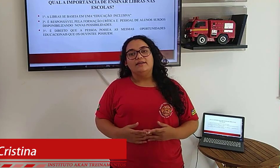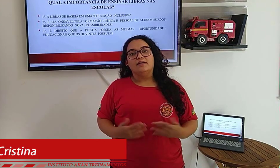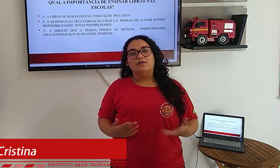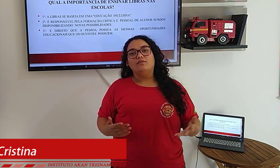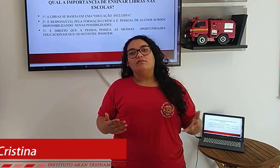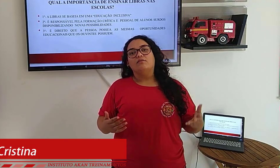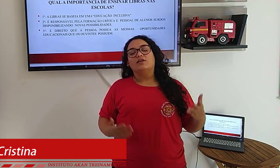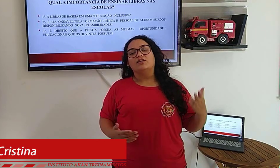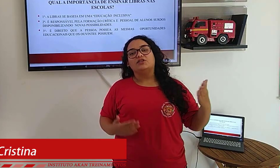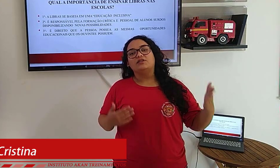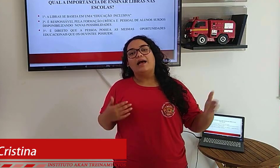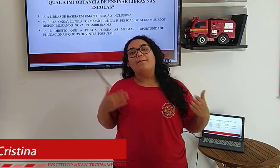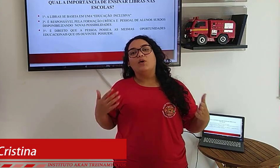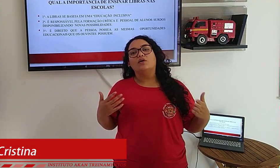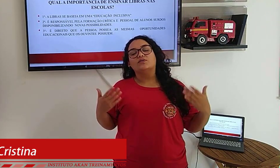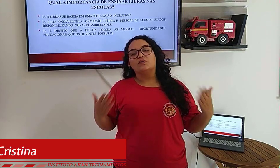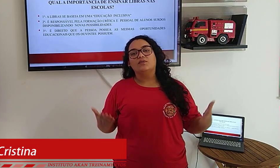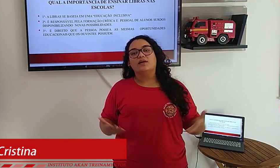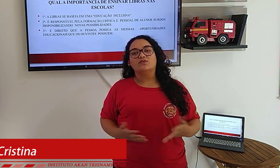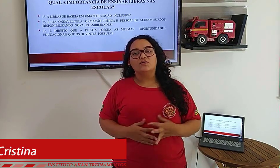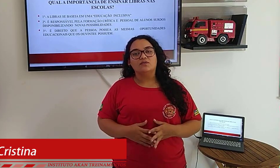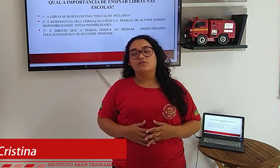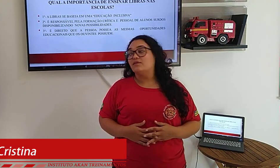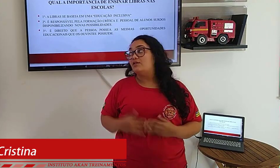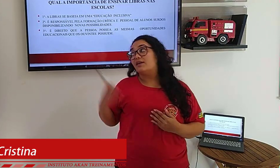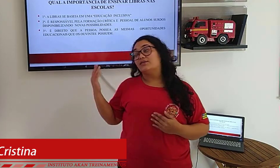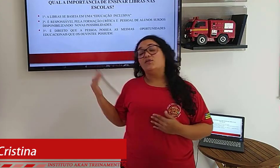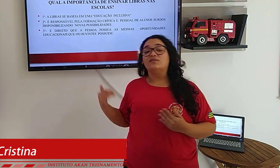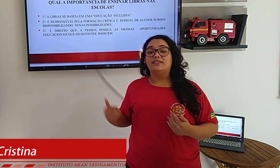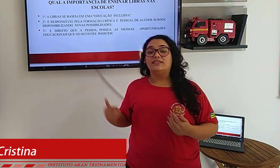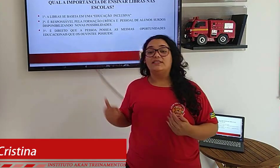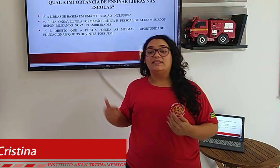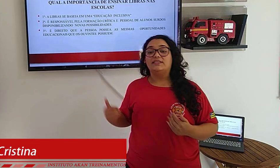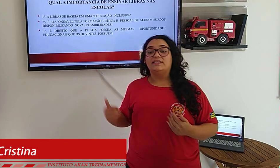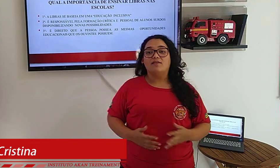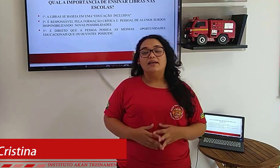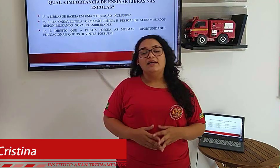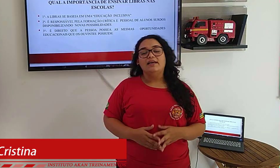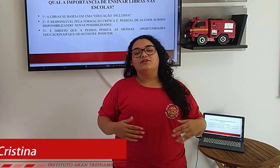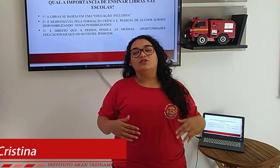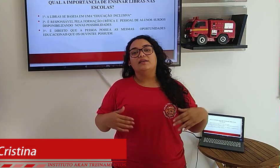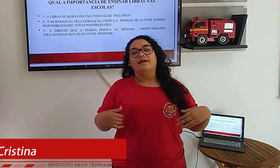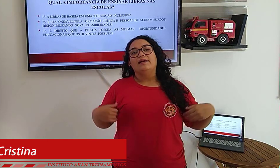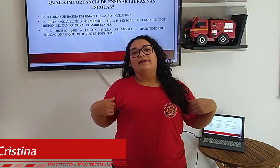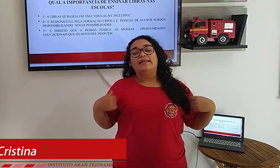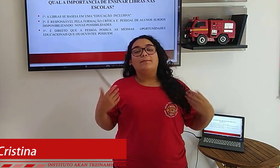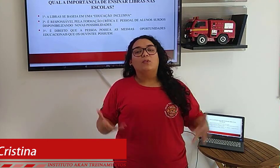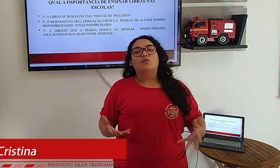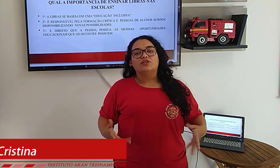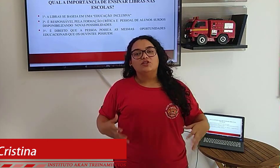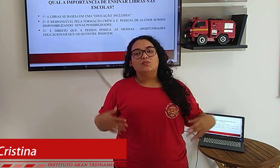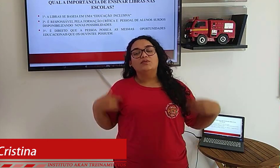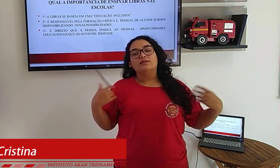Então, quando a gente aborda sobre educação inclusiva em sala de aula, a gente demonstra, a gente